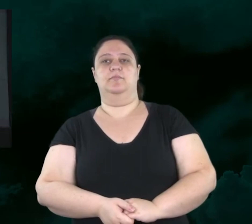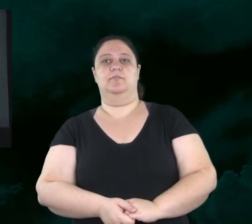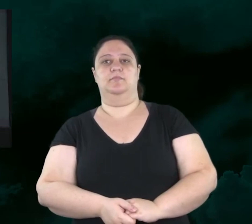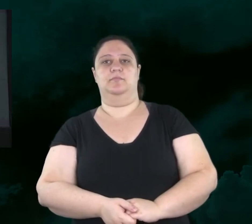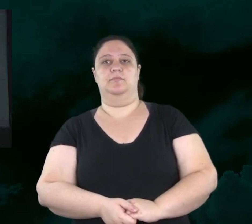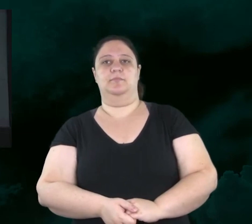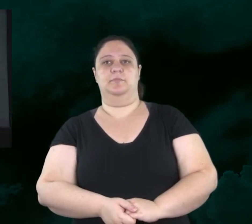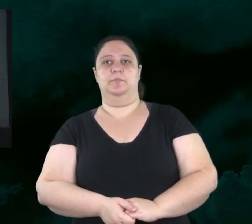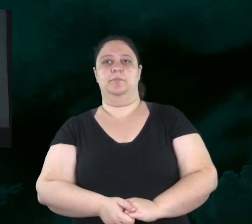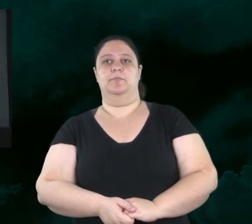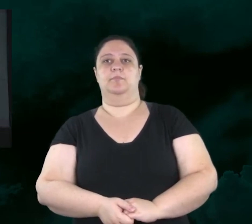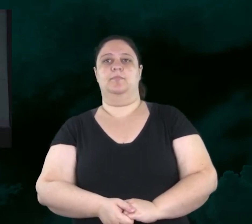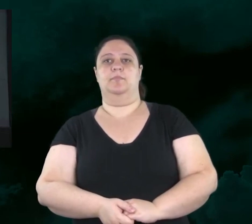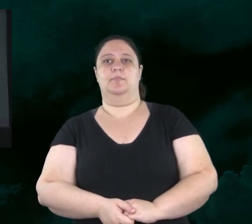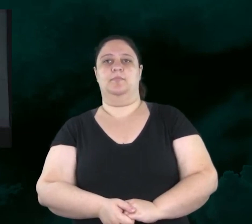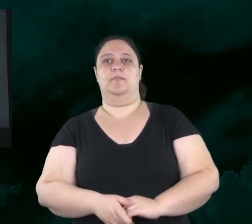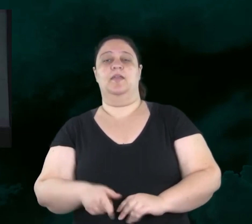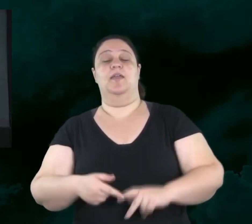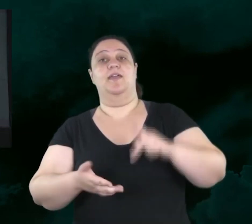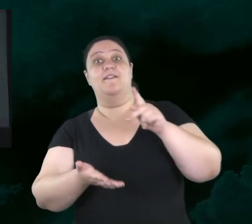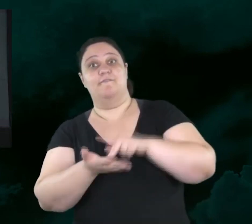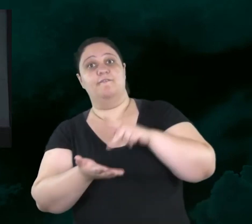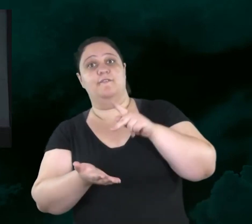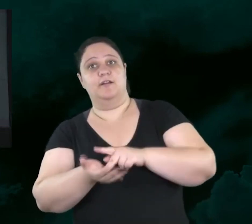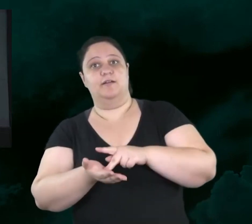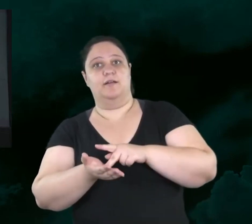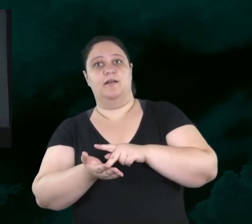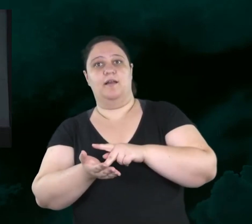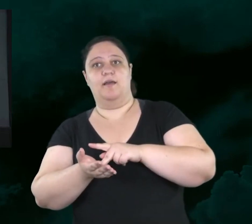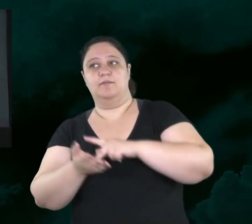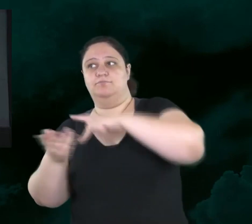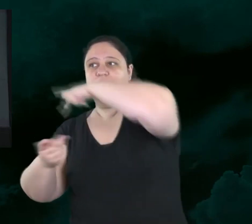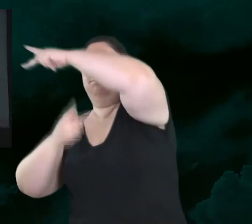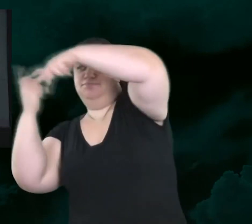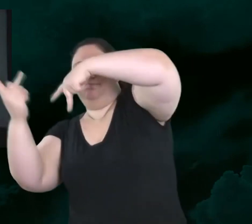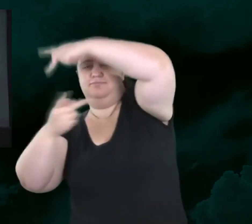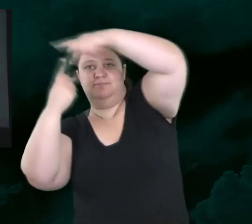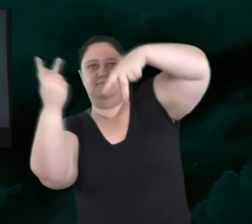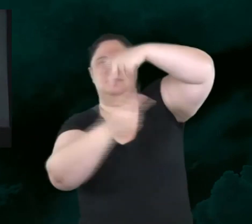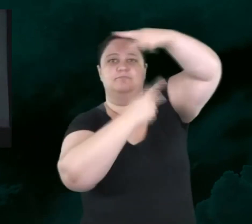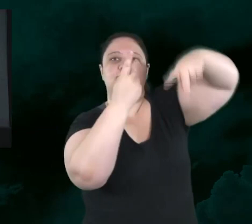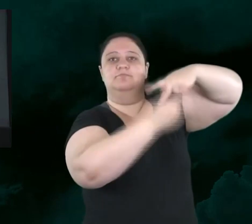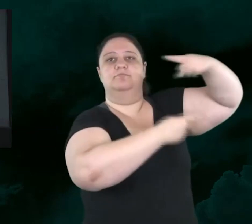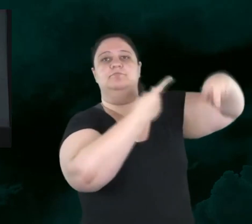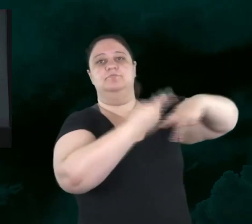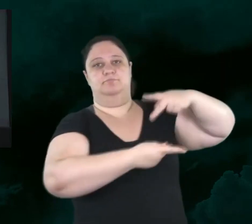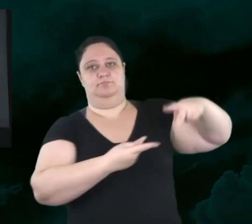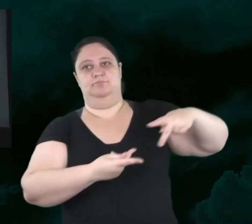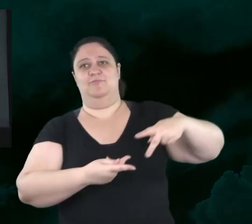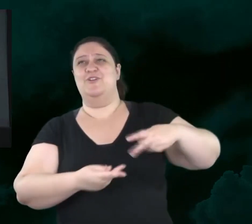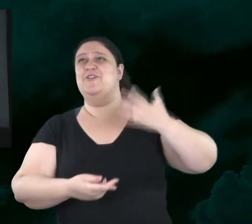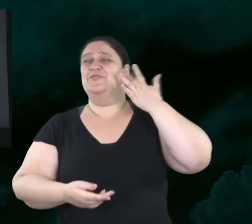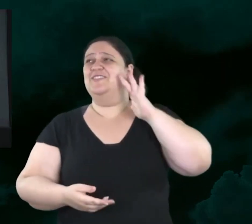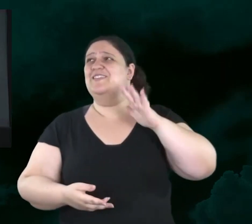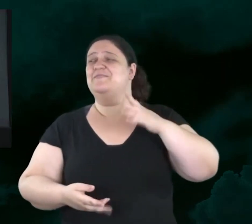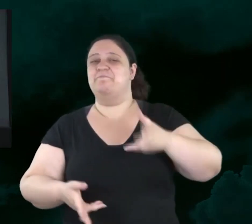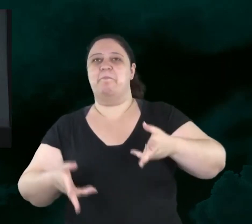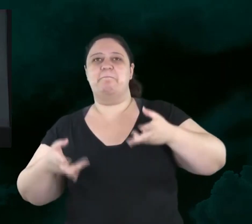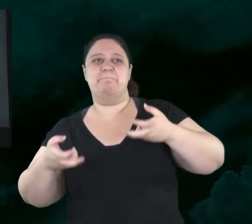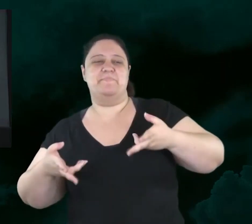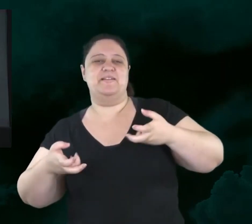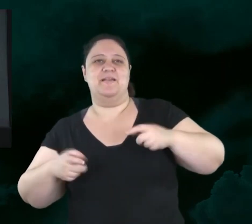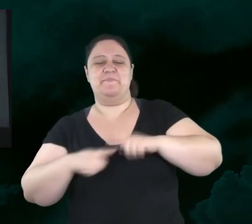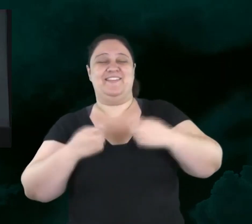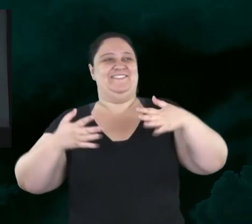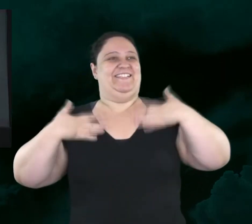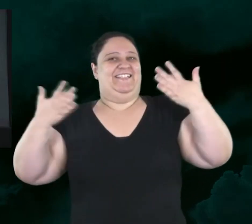realidade existente nesse universo. Irmãos, eu não sei se você percebe, eu estou tão alegre, que